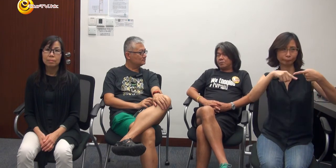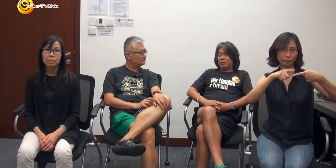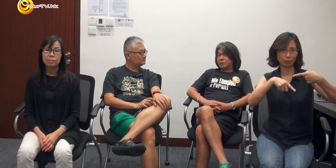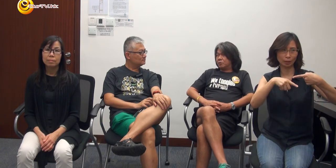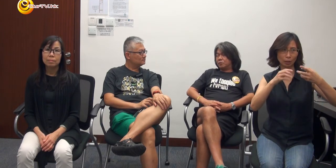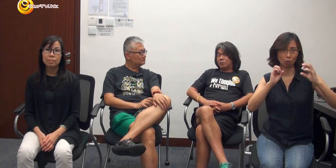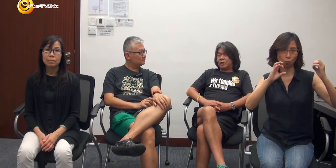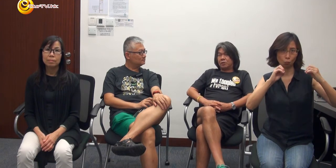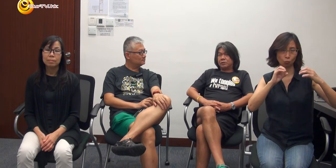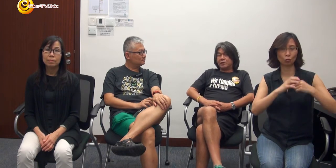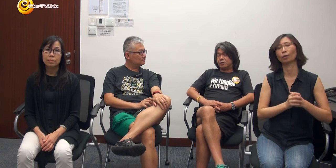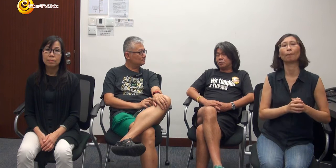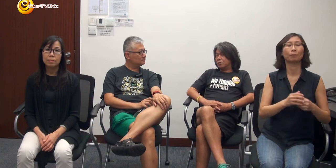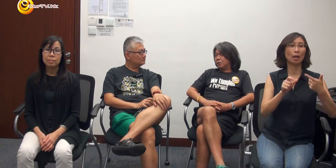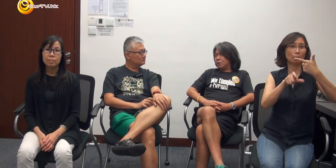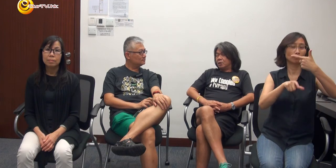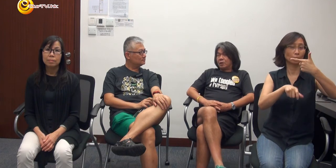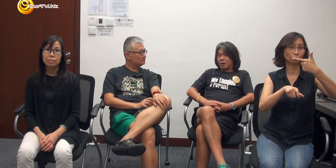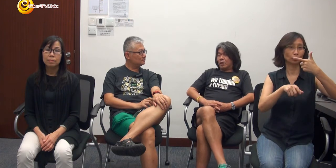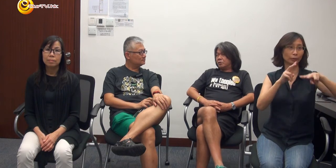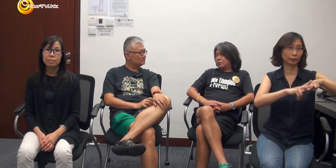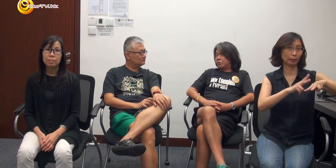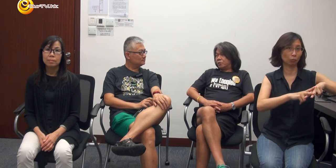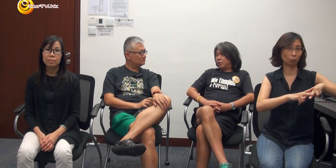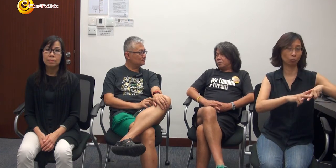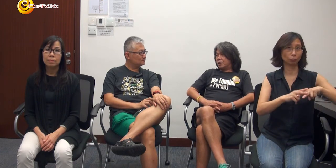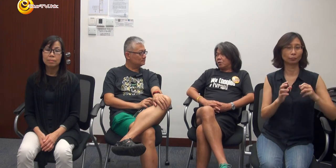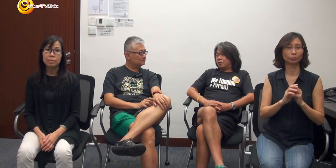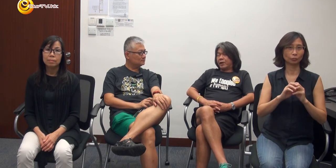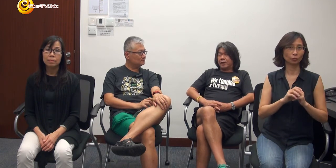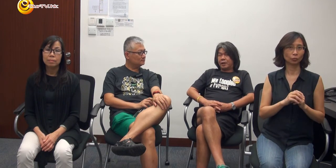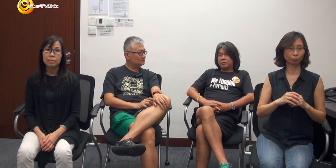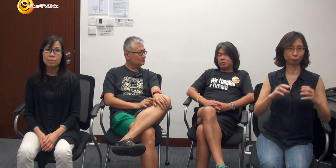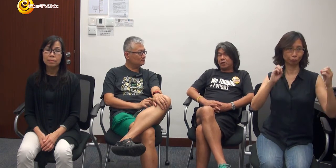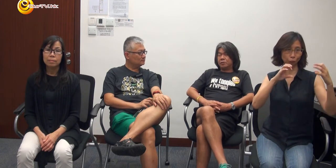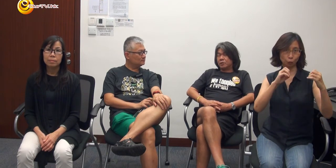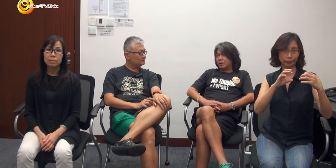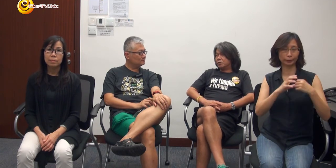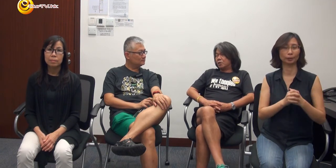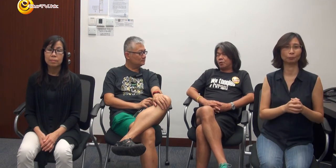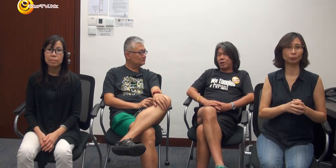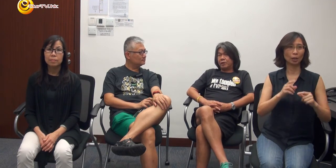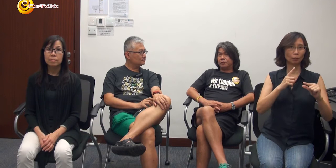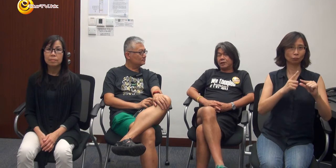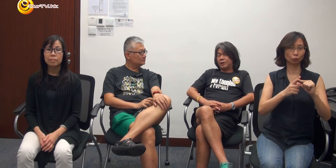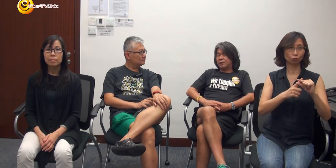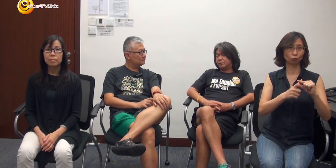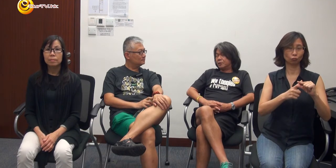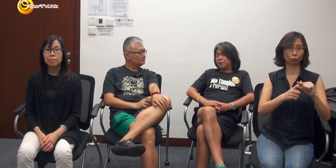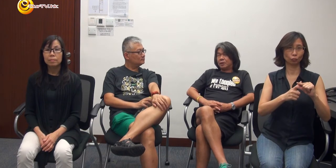月就共產黨政治局嘅委員就會去北大河嗰度傾嘅，就中央就喺中央部委嗰啲負責人啊咁樣。